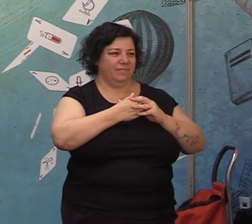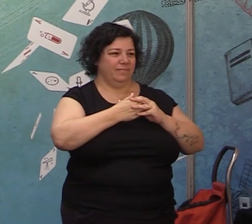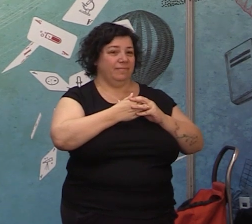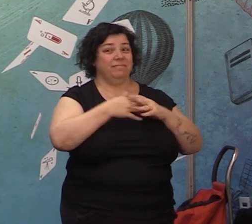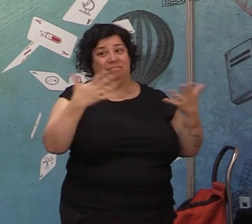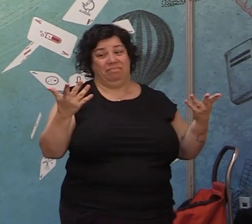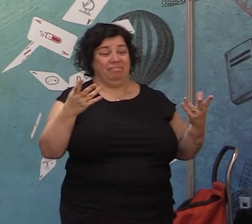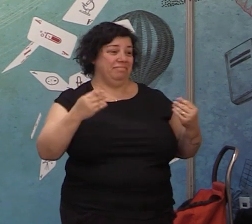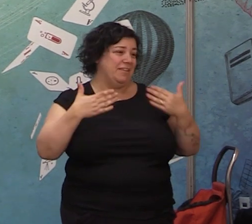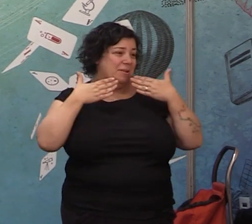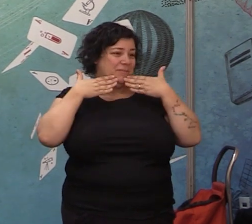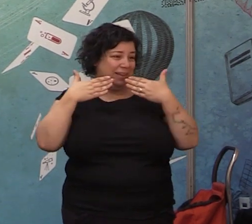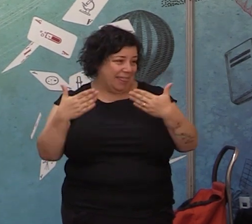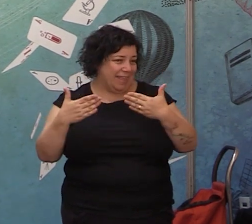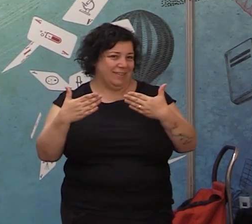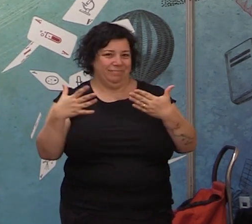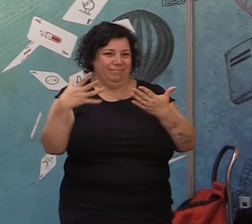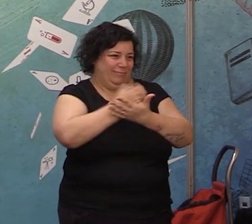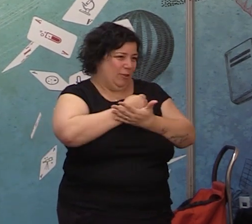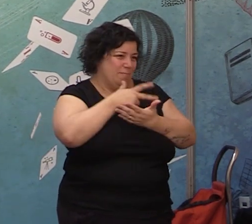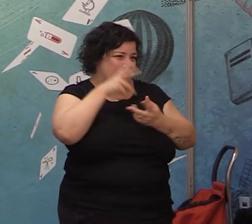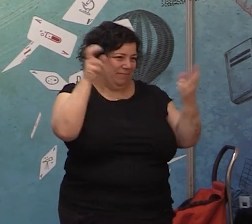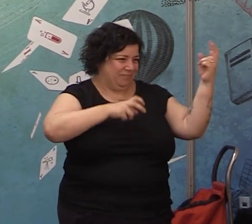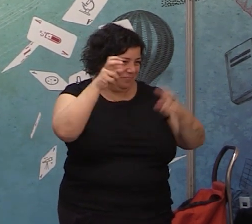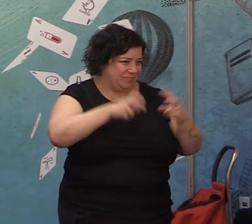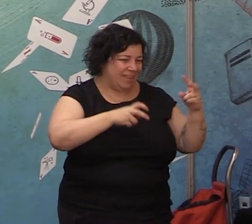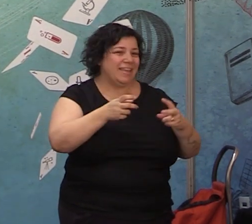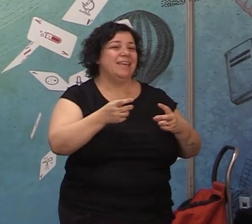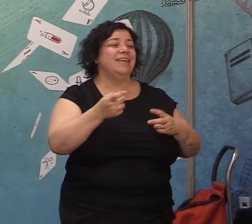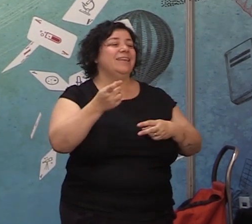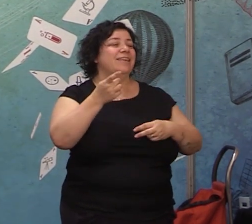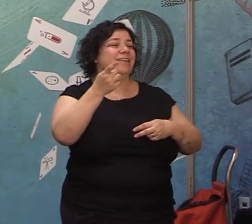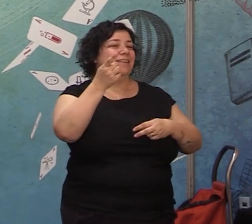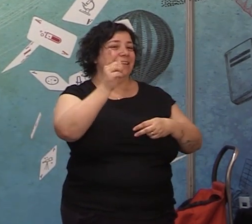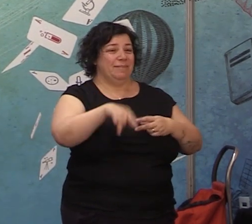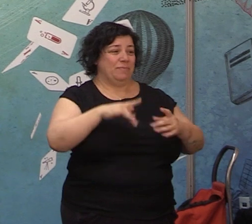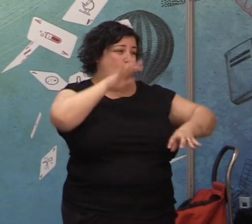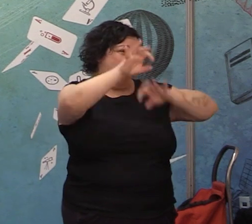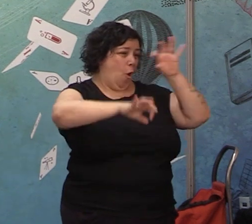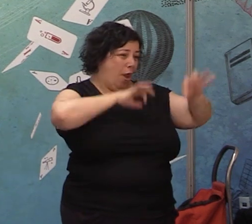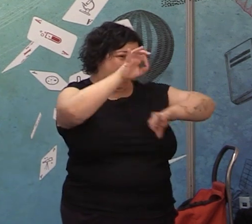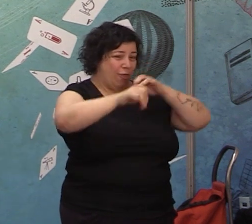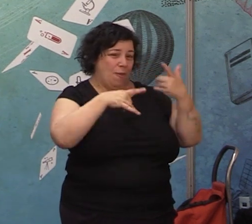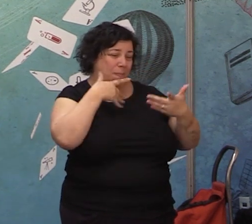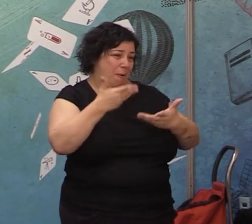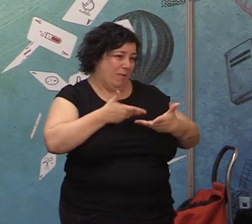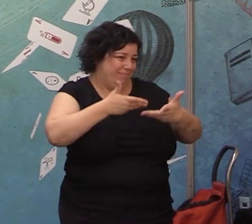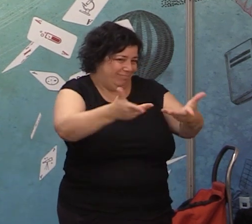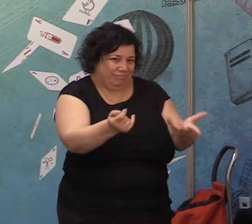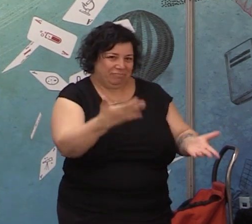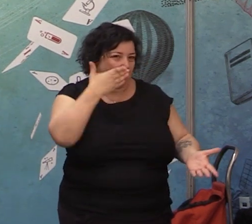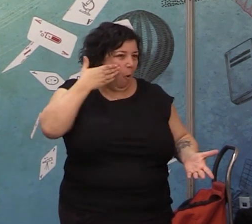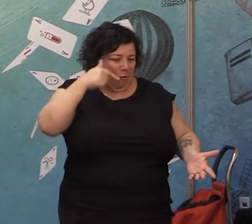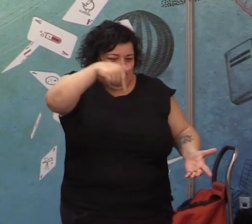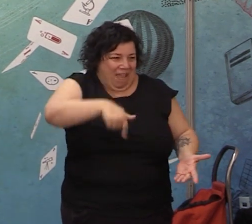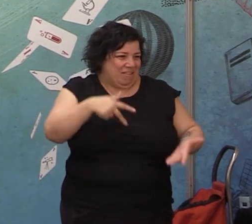Pues muchísimas gracias a todos por haber venido, a la organización por invitarme. Estoy súper orgullosa de